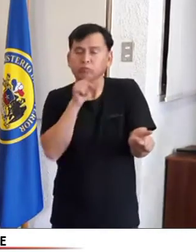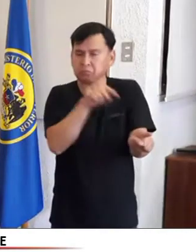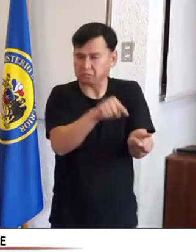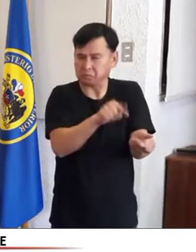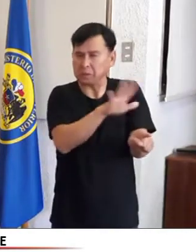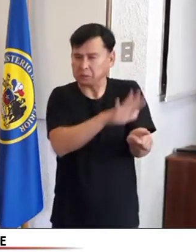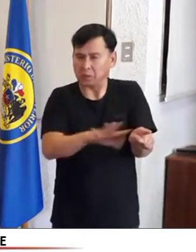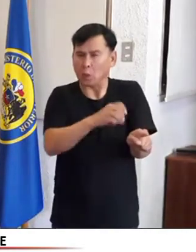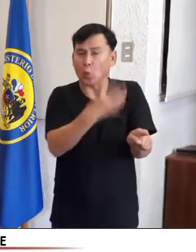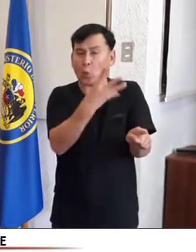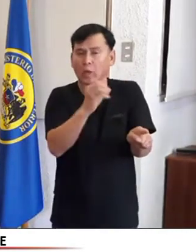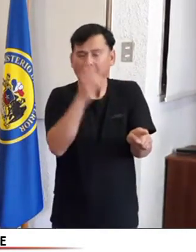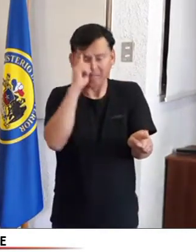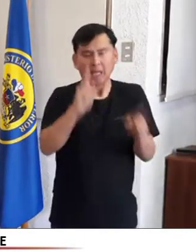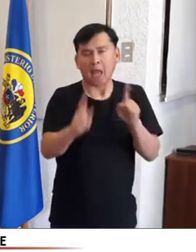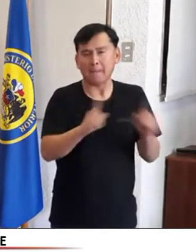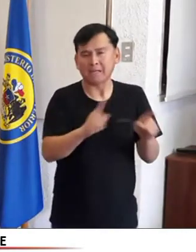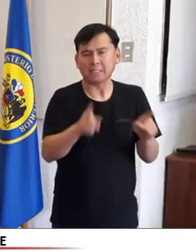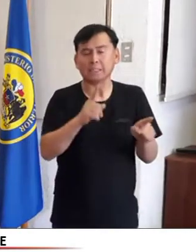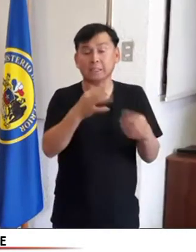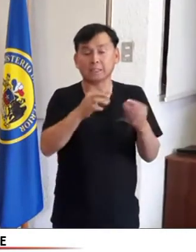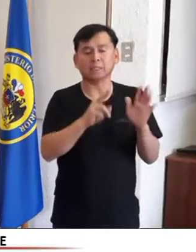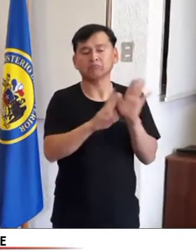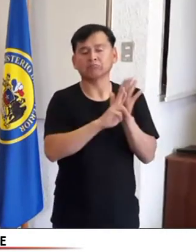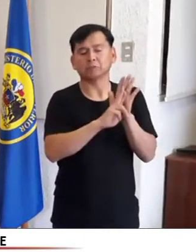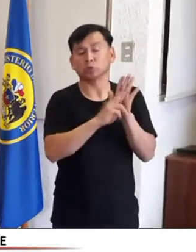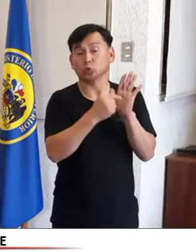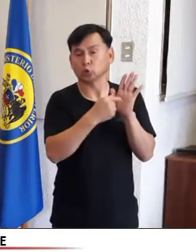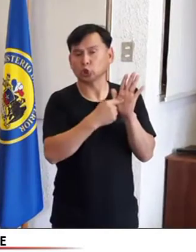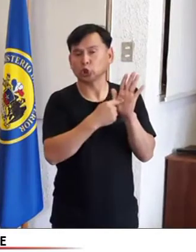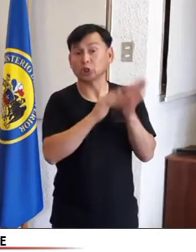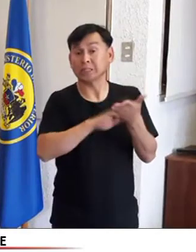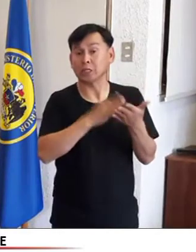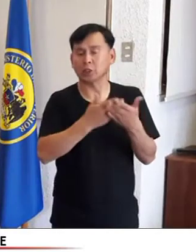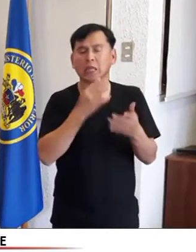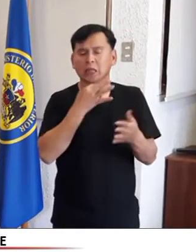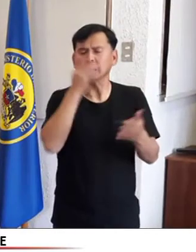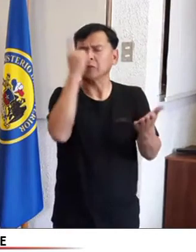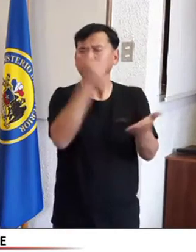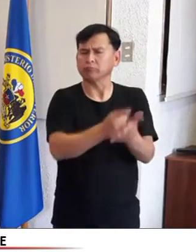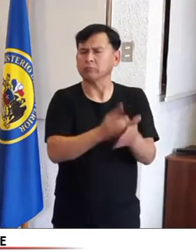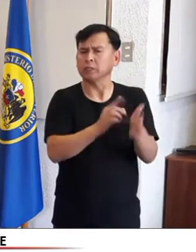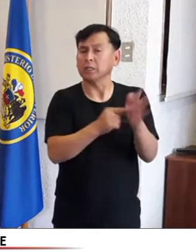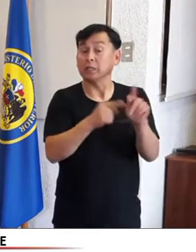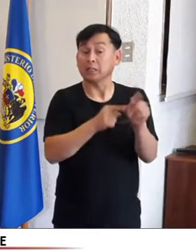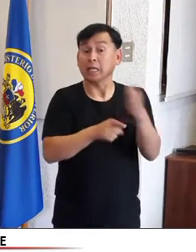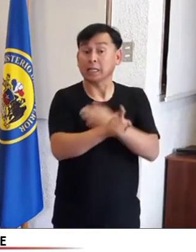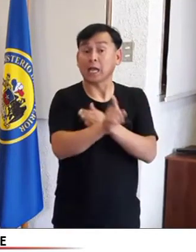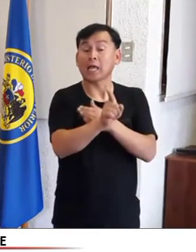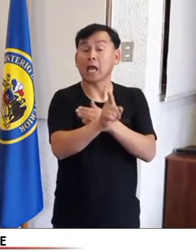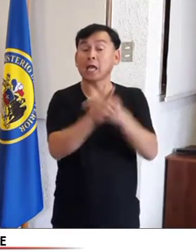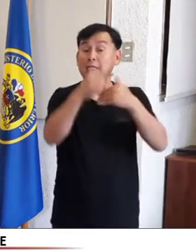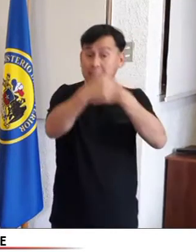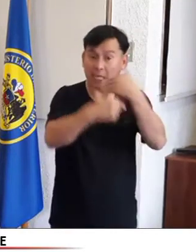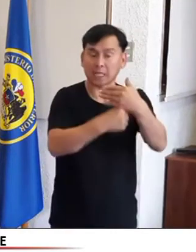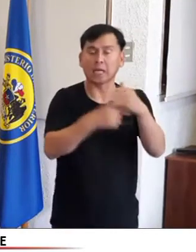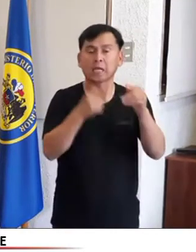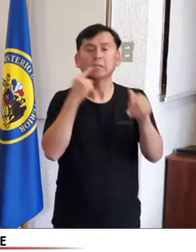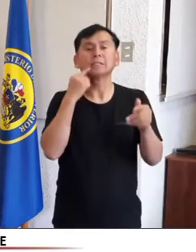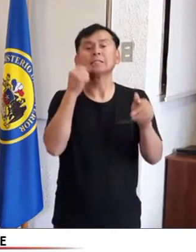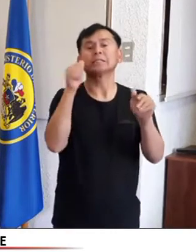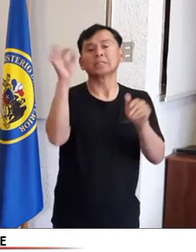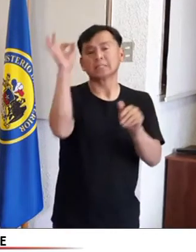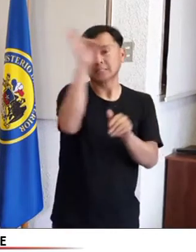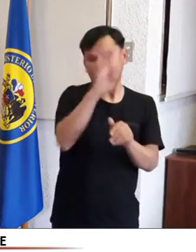Sin embargo, la cuarentena administrativa, que es la resolución de la autoridad sanitaria, dicta la restricción de entrada y salida a la localidad a contar del